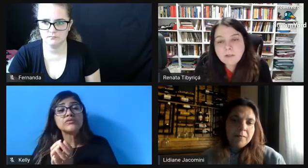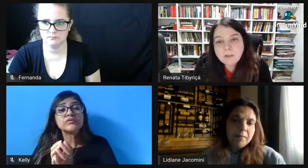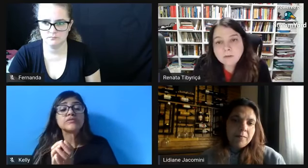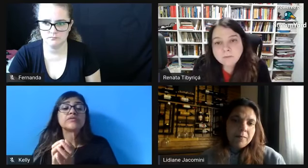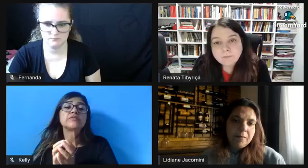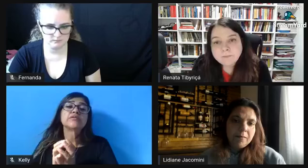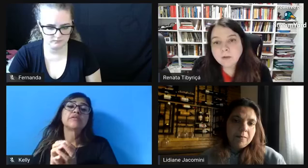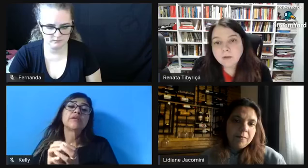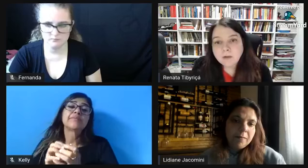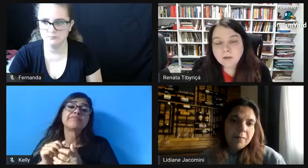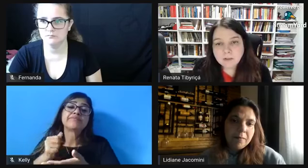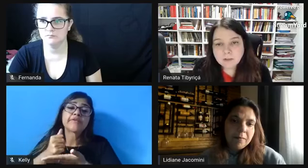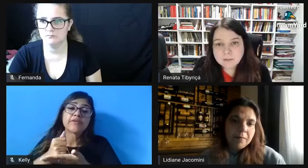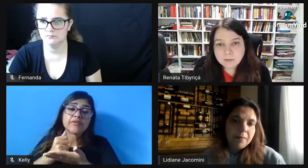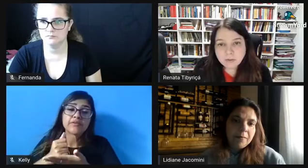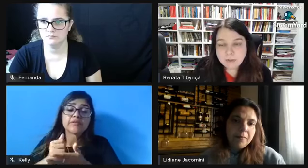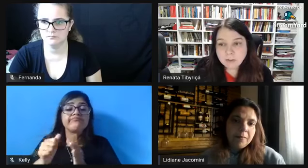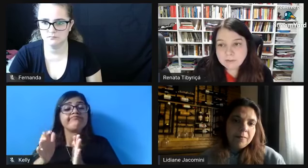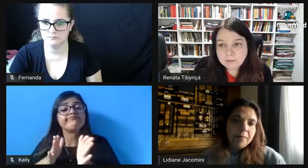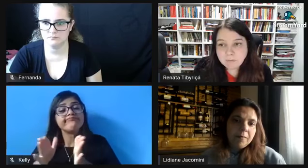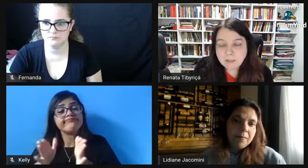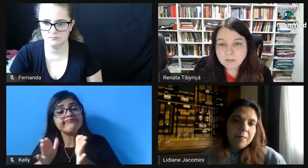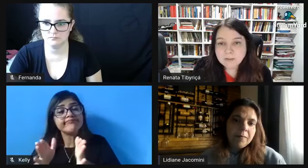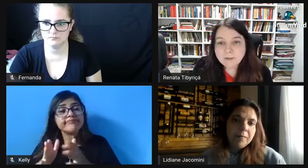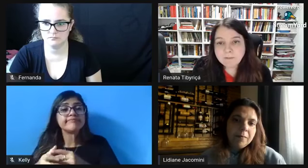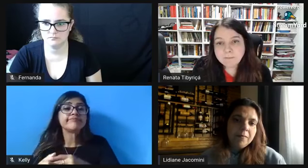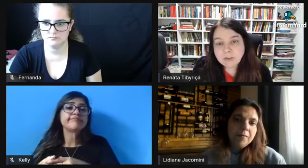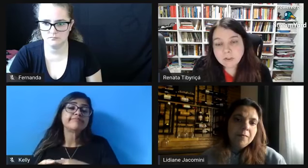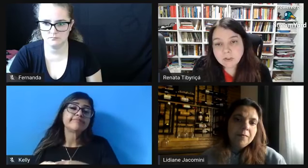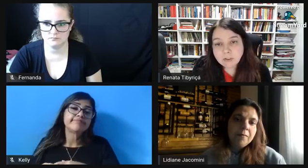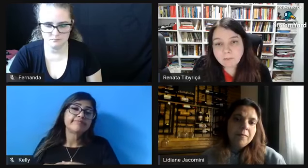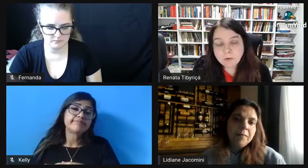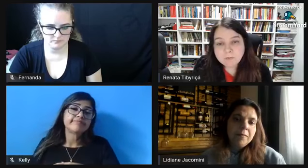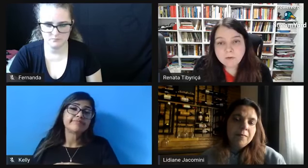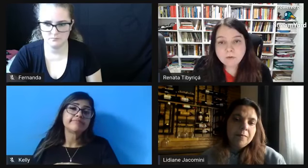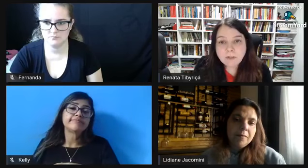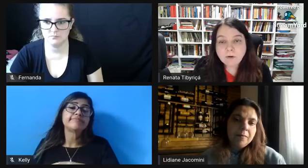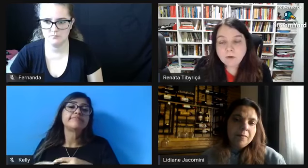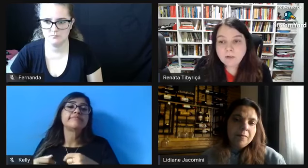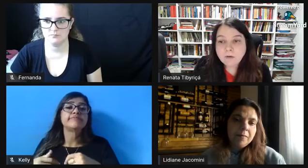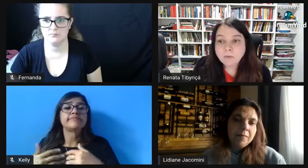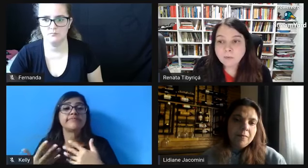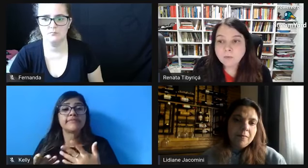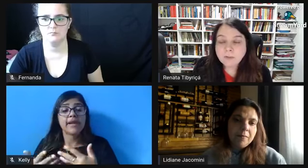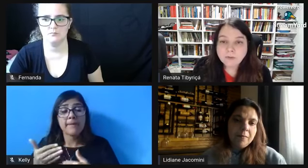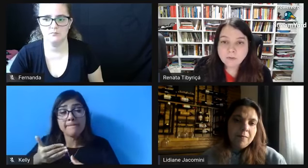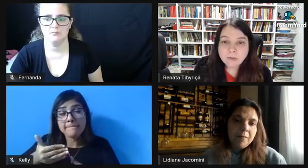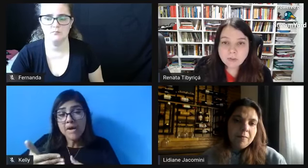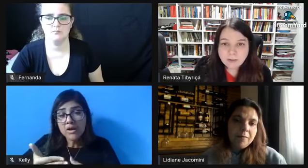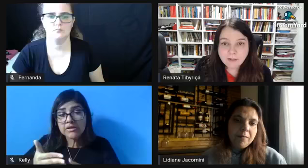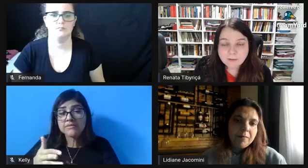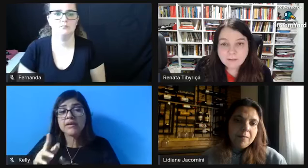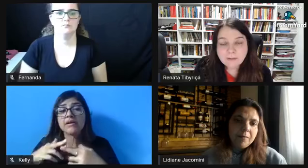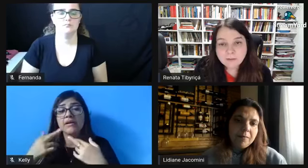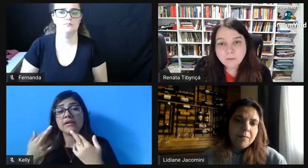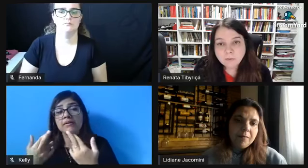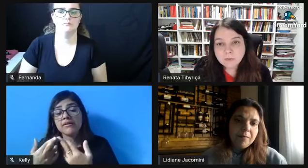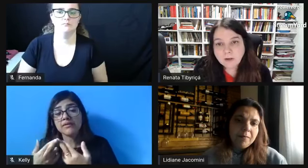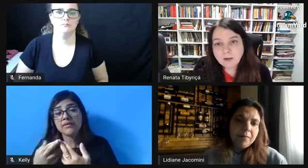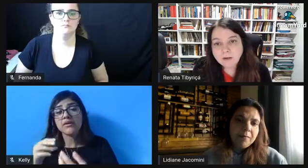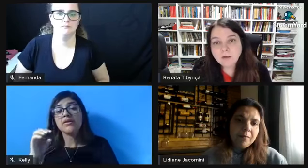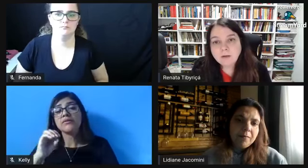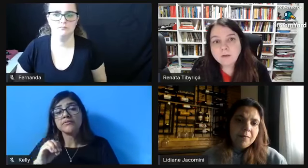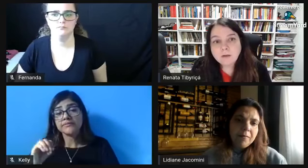primeira reunião recentemente, nesse mês, e a gente tem uma próxima reunião agora em outubro, então a gente está